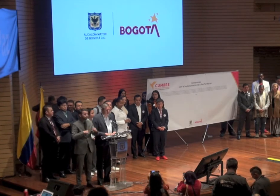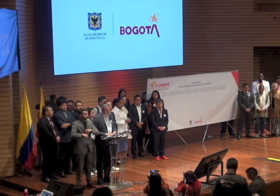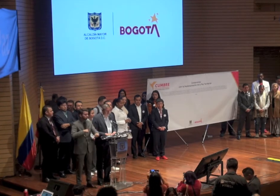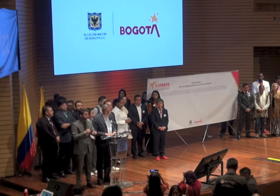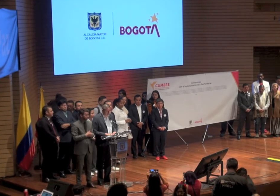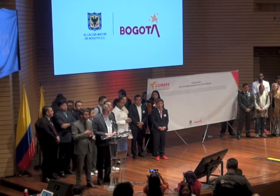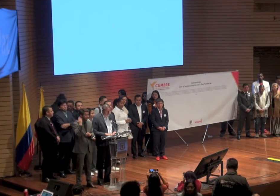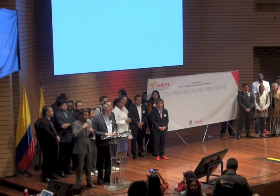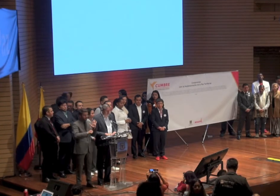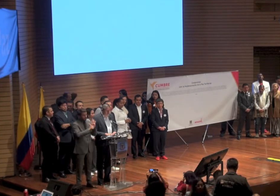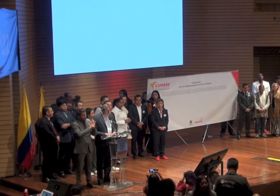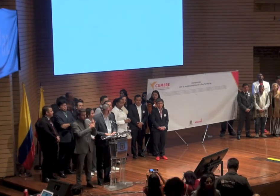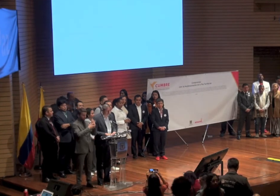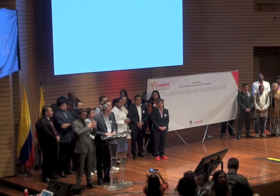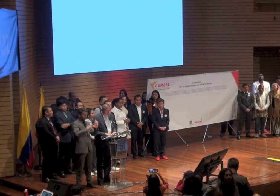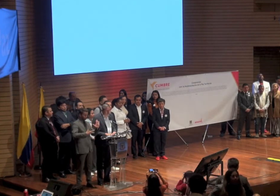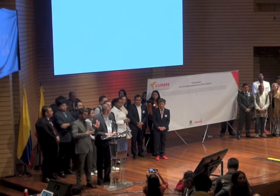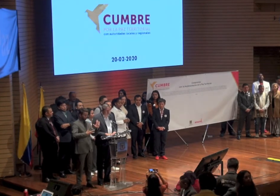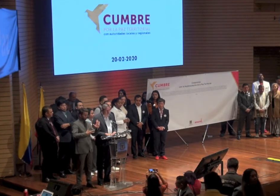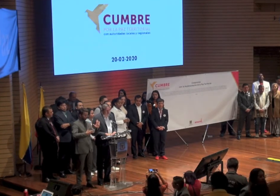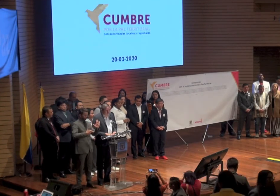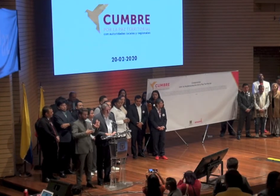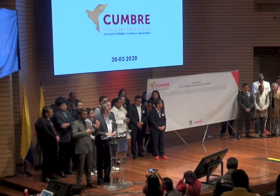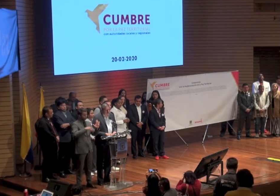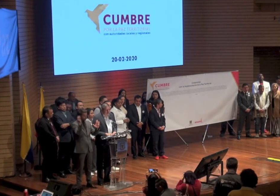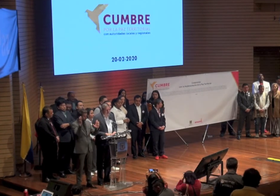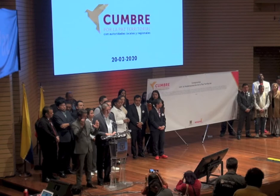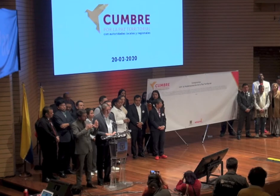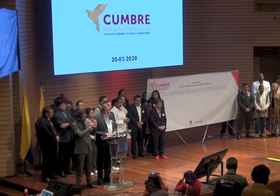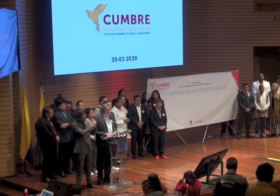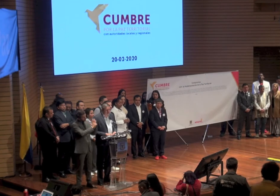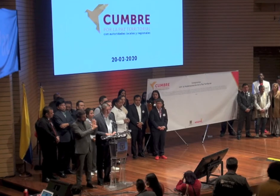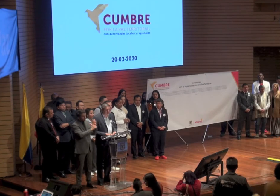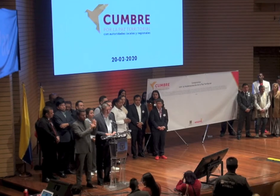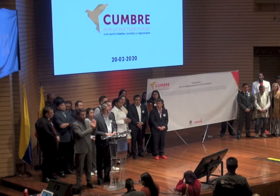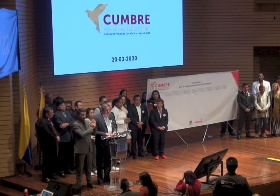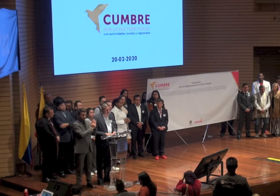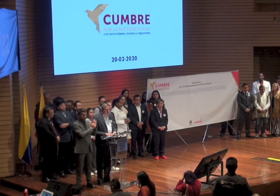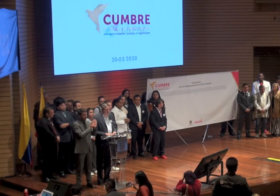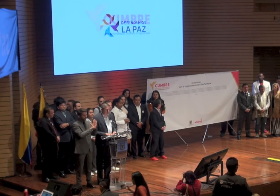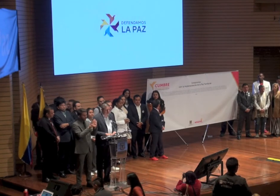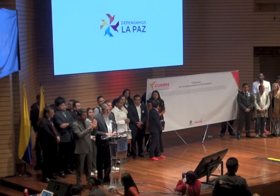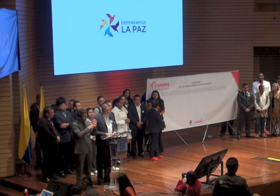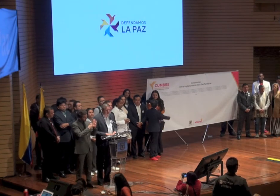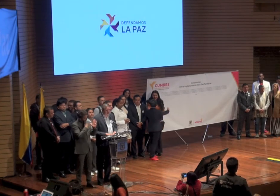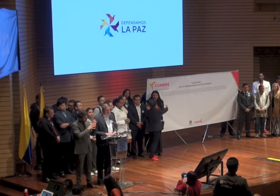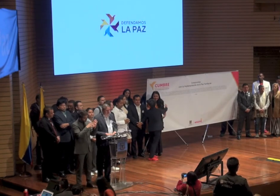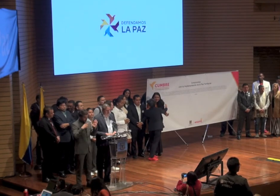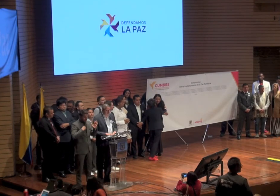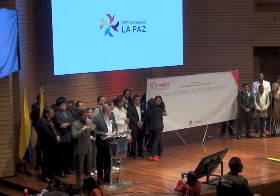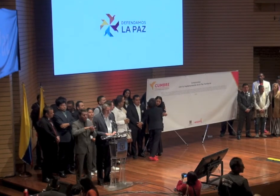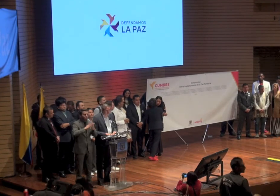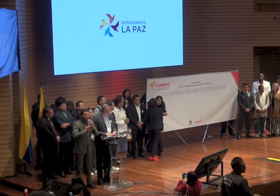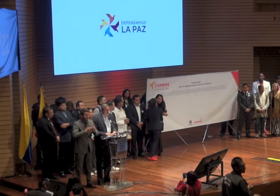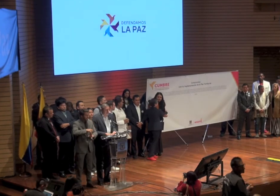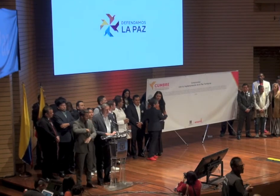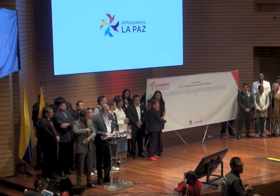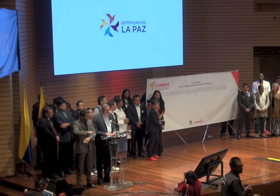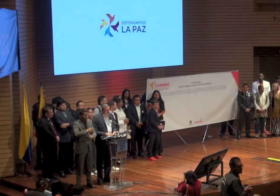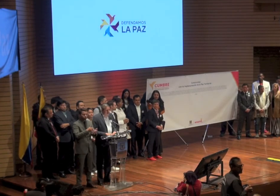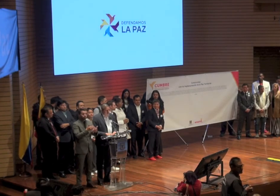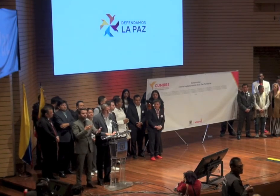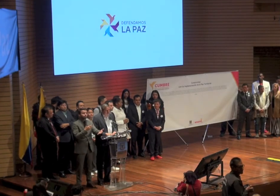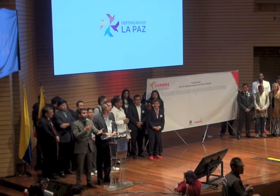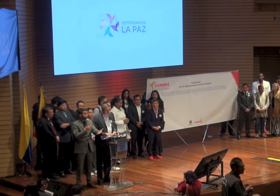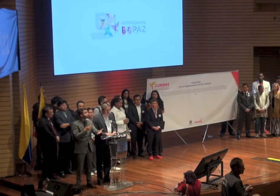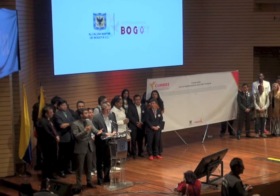en el artículo 22 de la Constitución Política Nacional, que establece la paz como derecho y deber de obligatorio cumplimiento, en